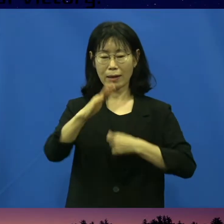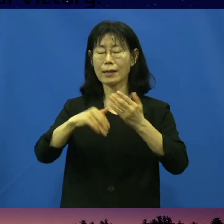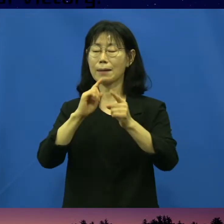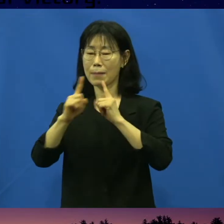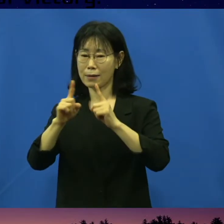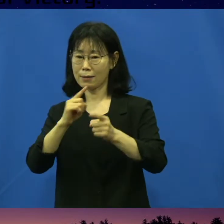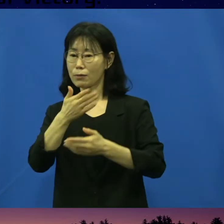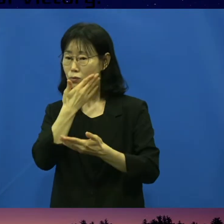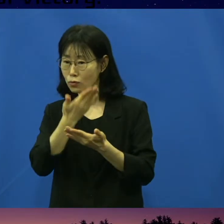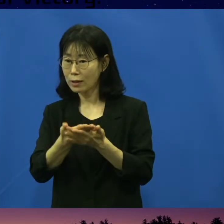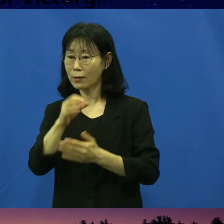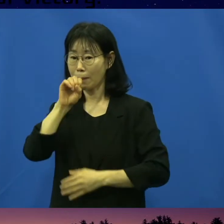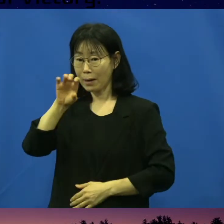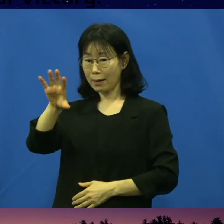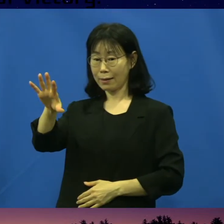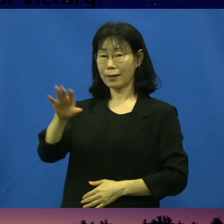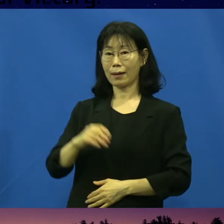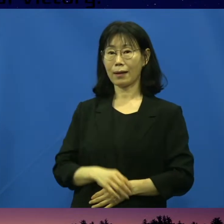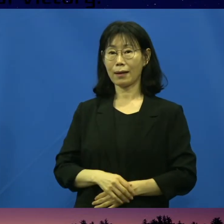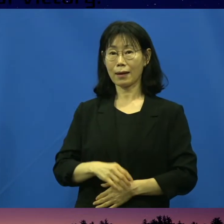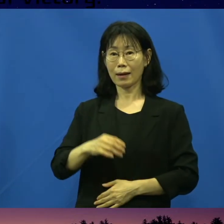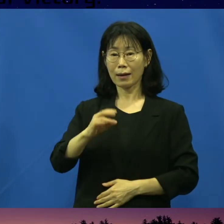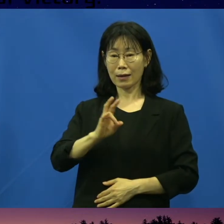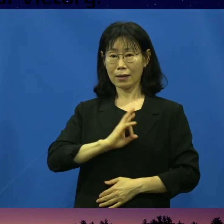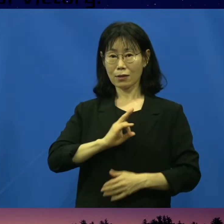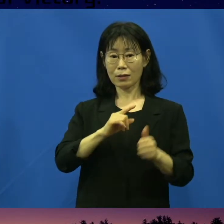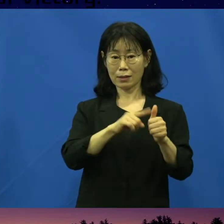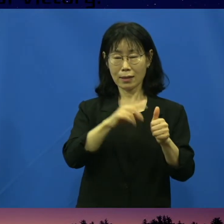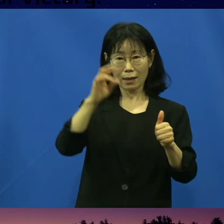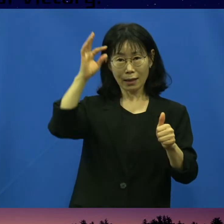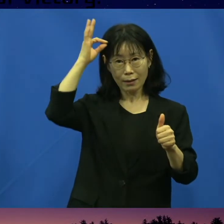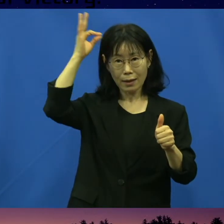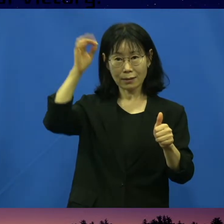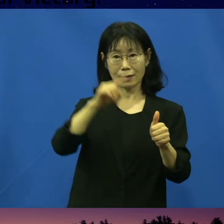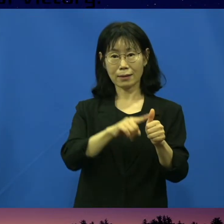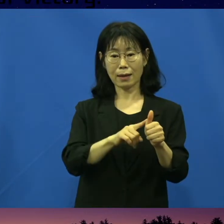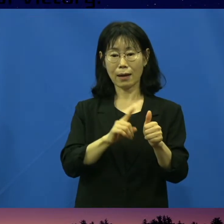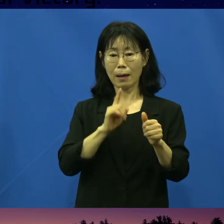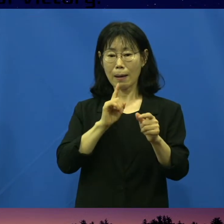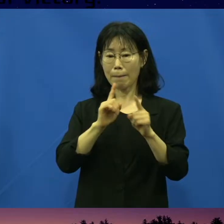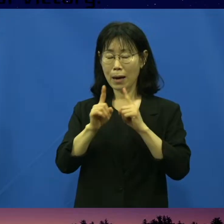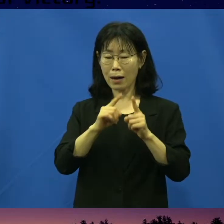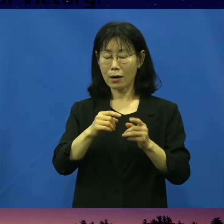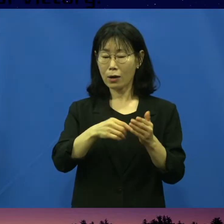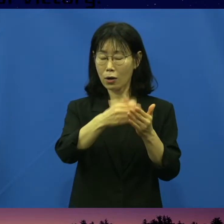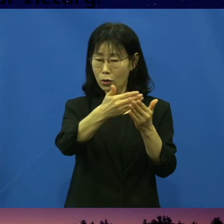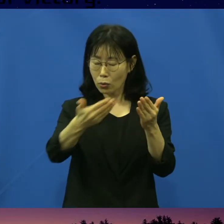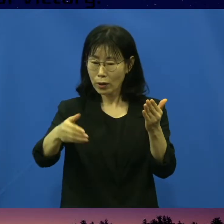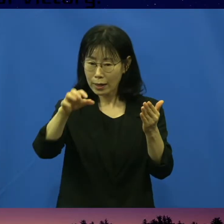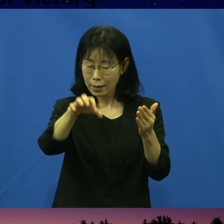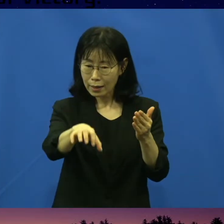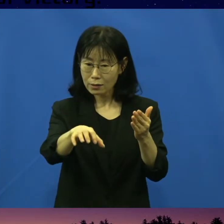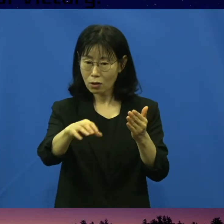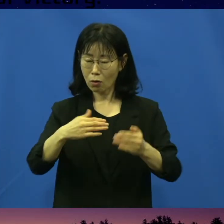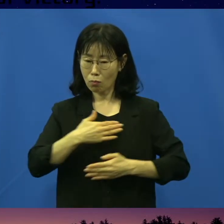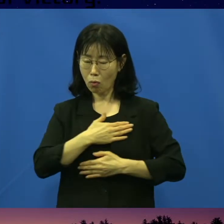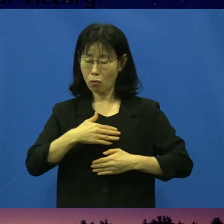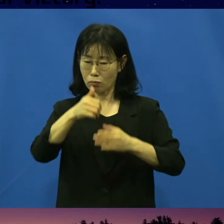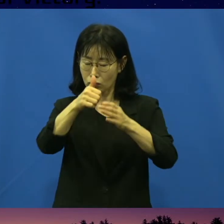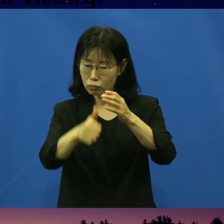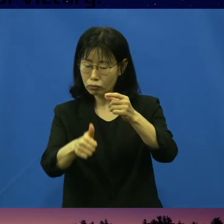그 선지자의 단 한마디, 그로 충분하다는 거죠. 그러니까 여러분, 오늘